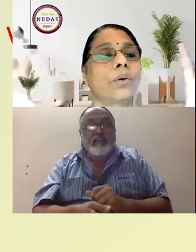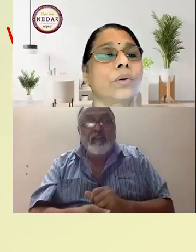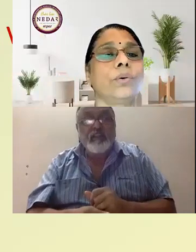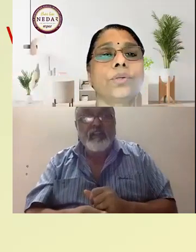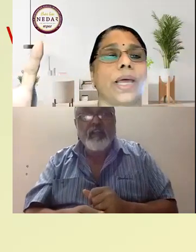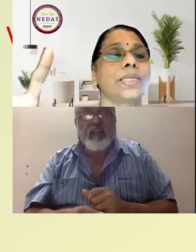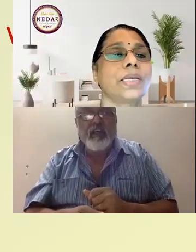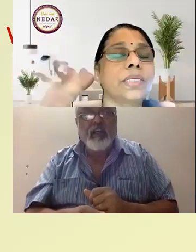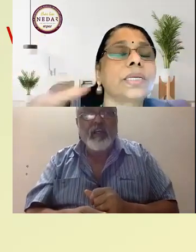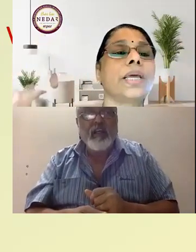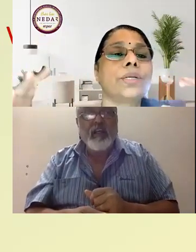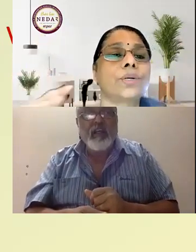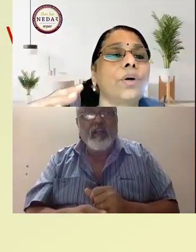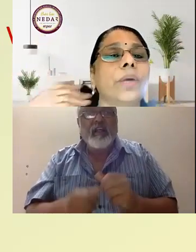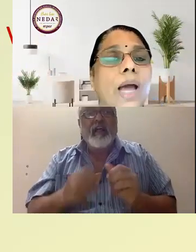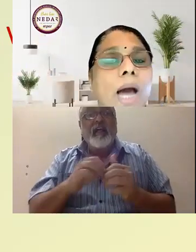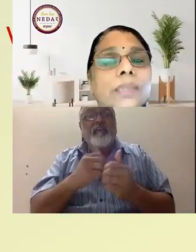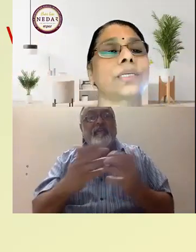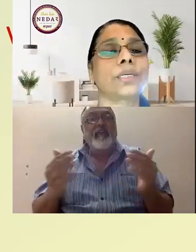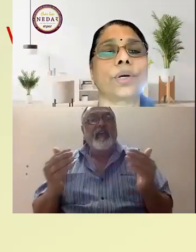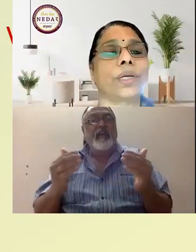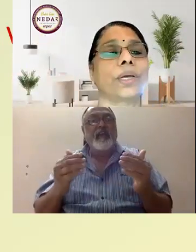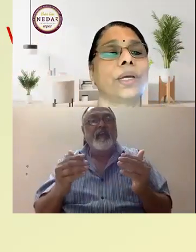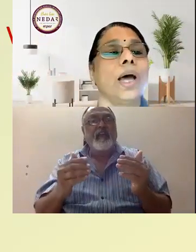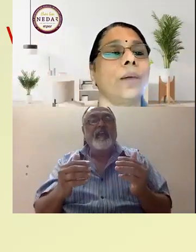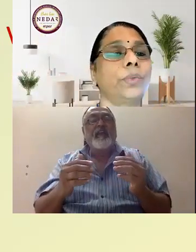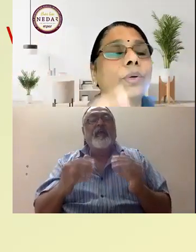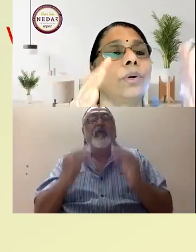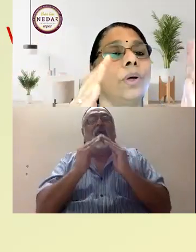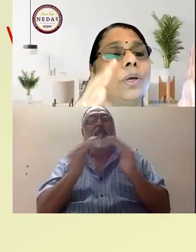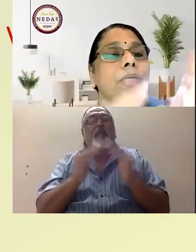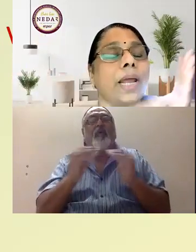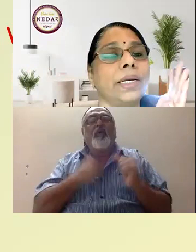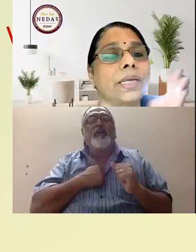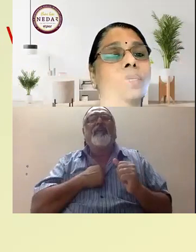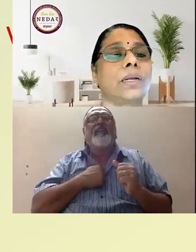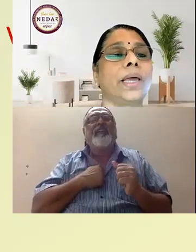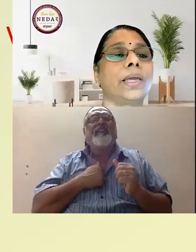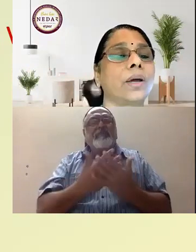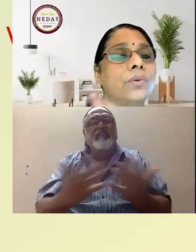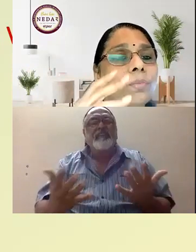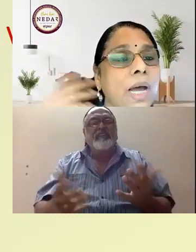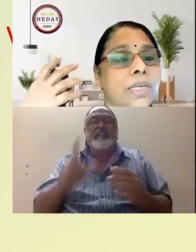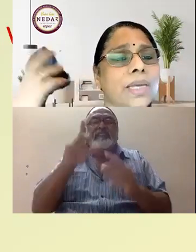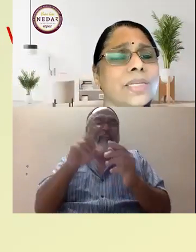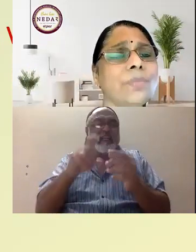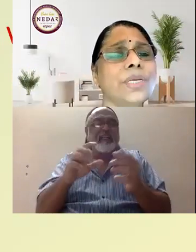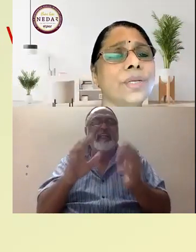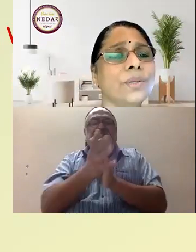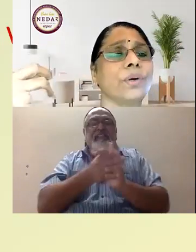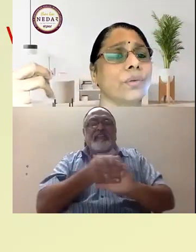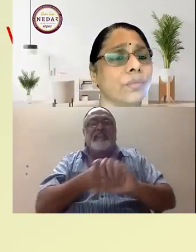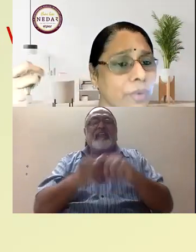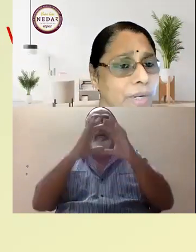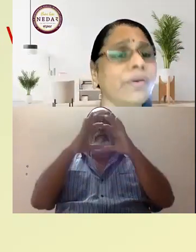mein kuch aise cheeze hain jo hame aadat si ho gayi hai, ab to sanitizer hai ya kuch mask, ye sab cheeze